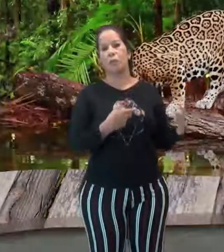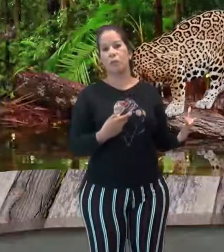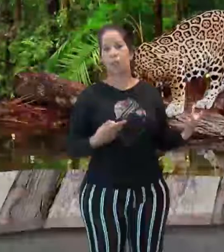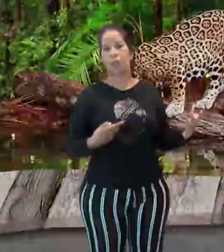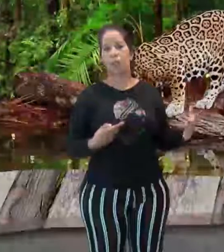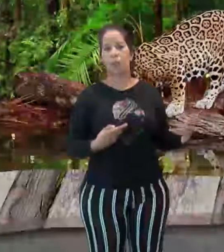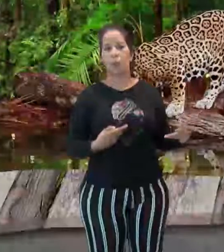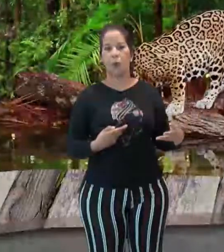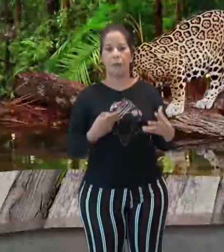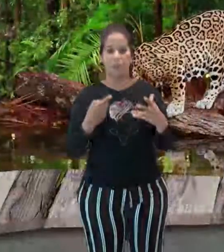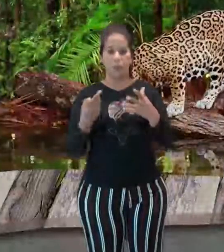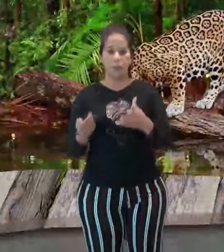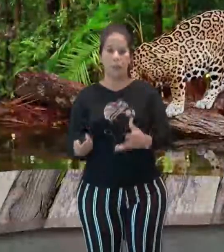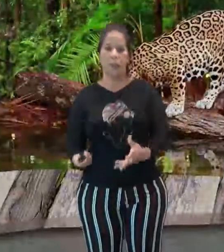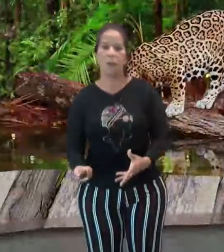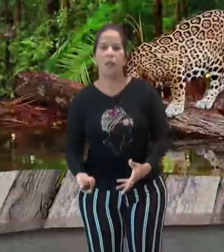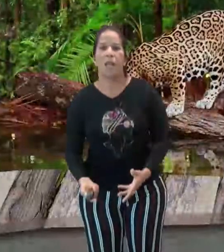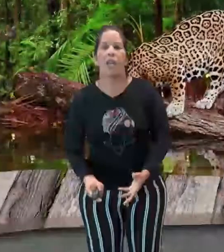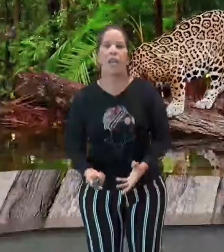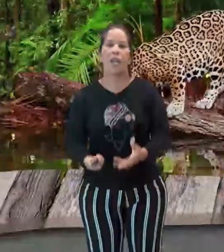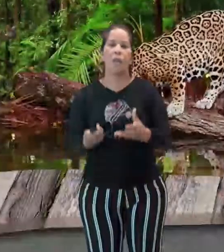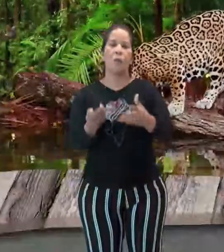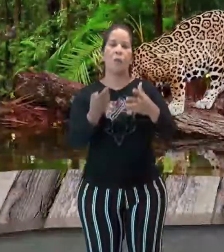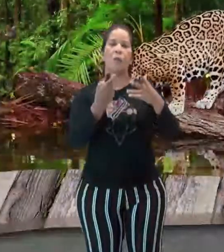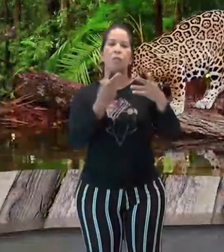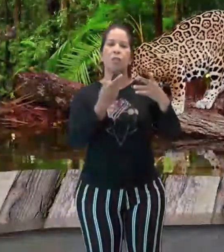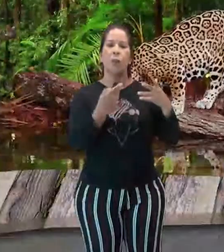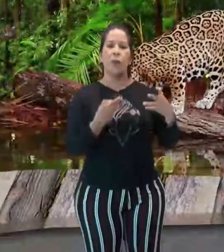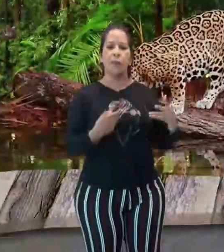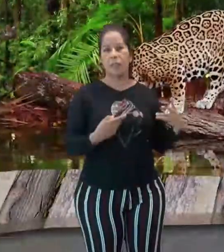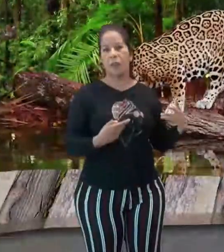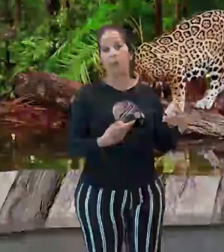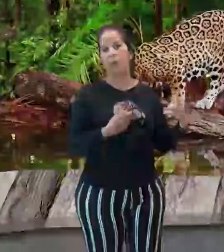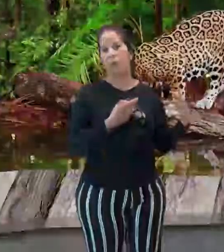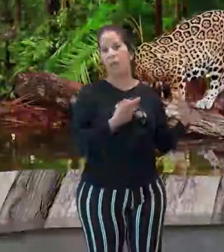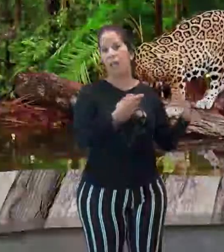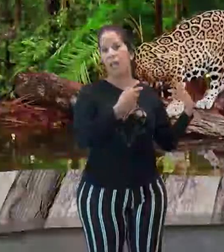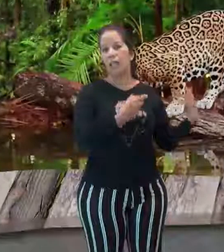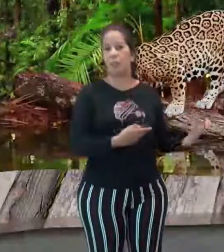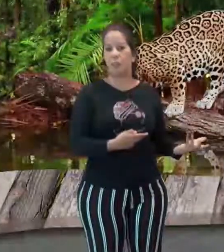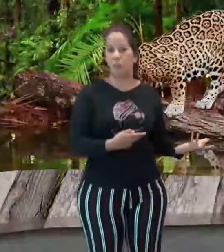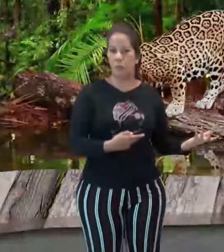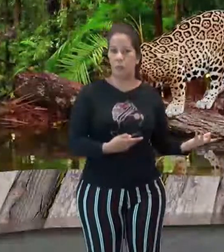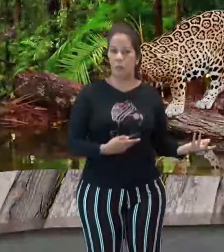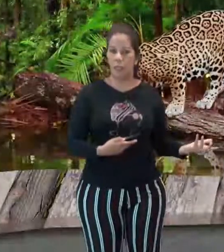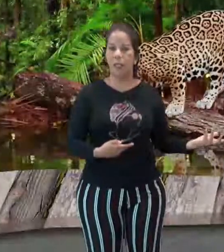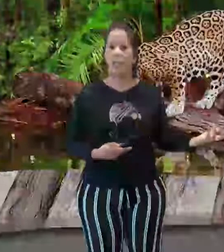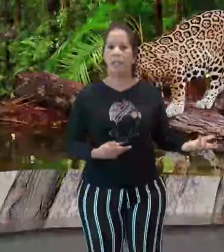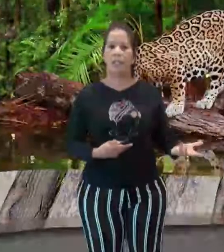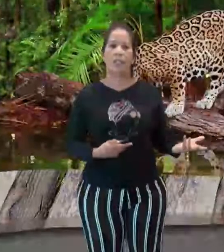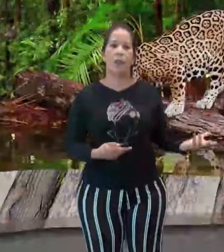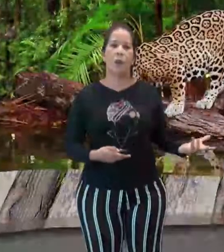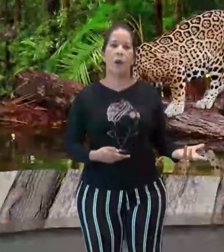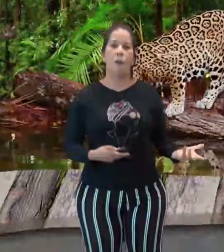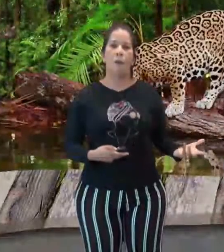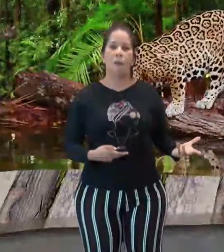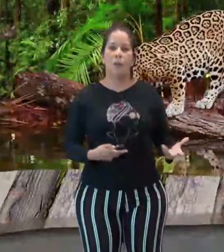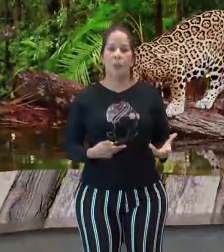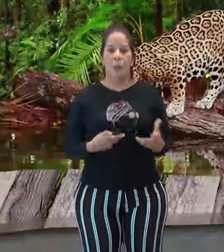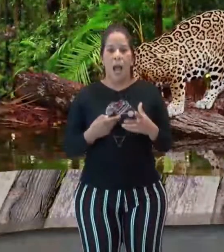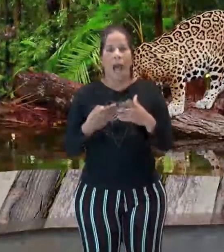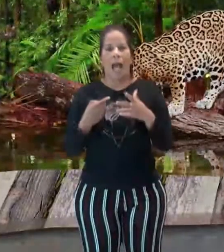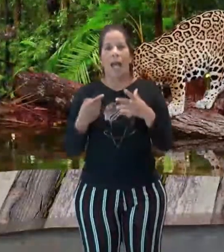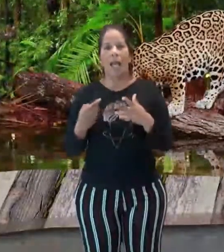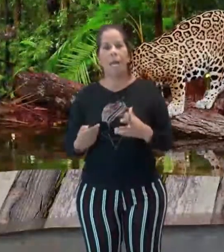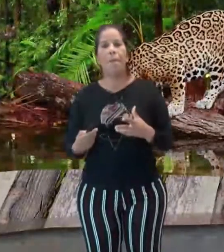evento anterior. A fecundação, ela é consequência, então, da relação, né, sexual.